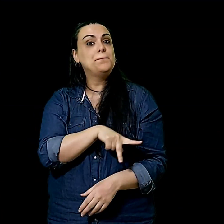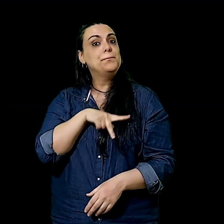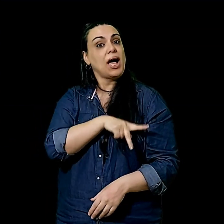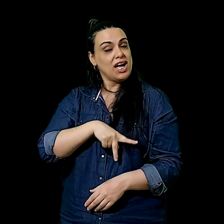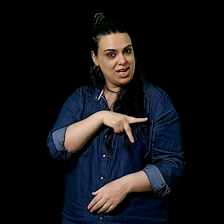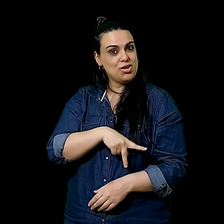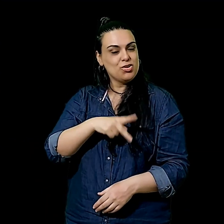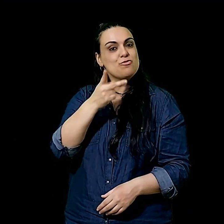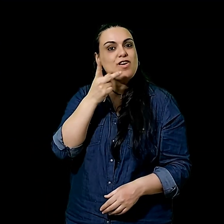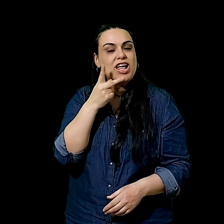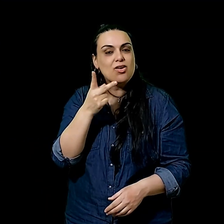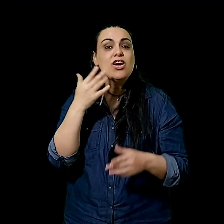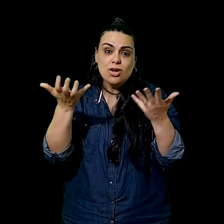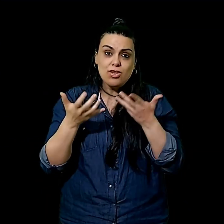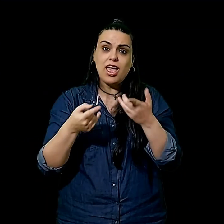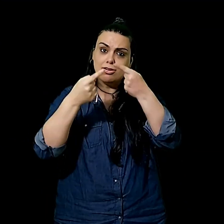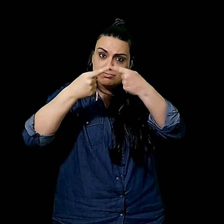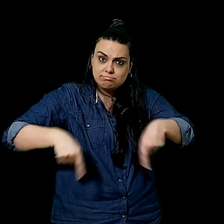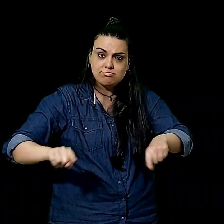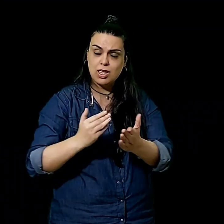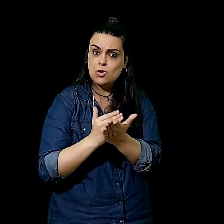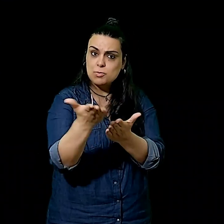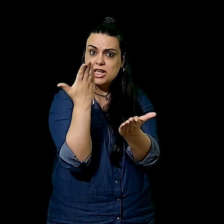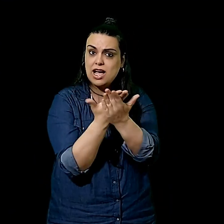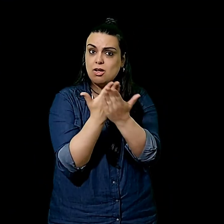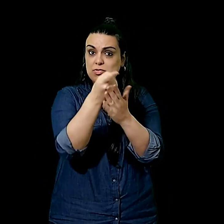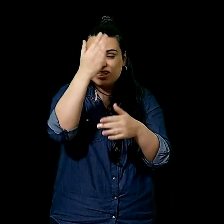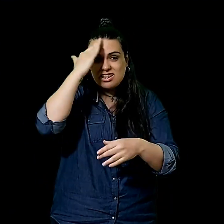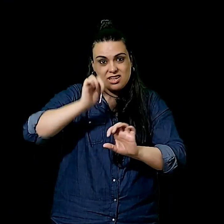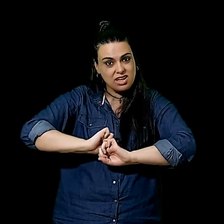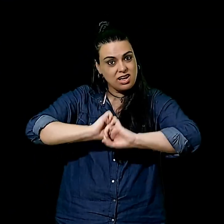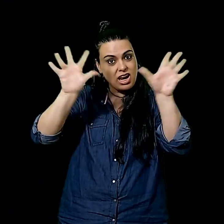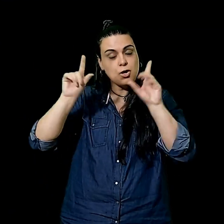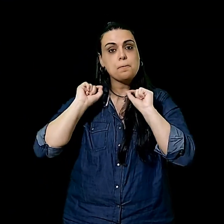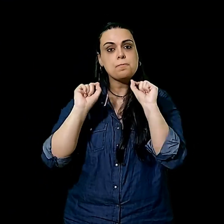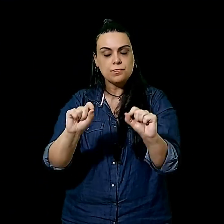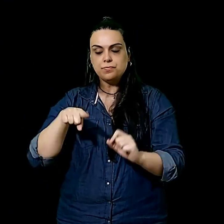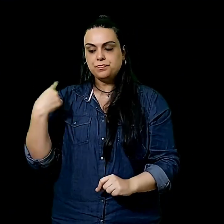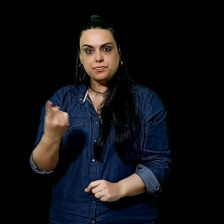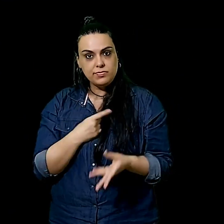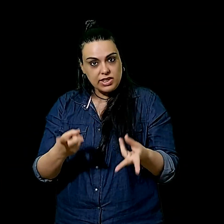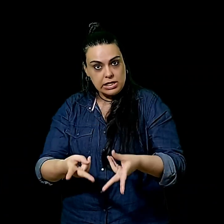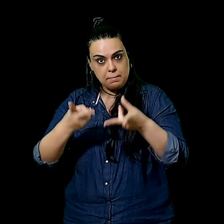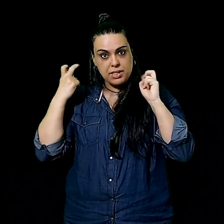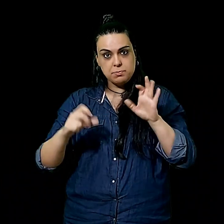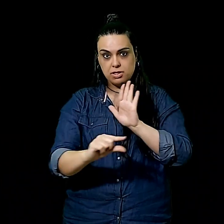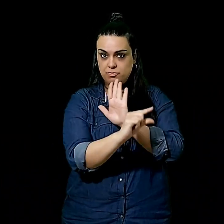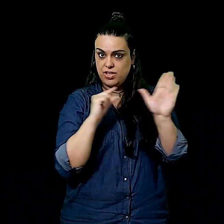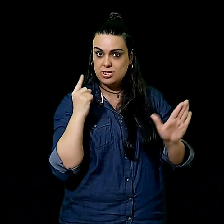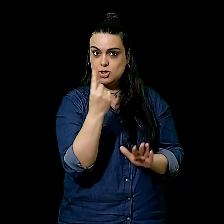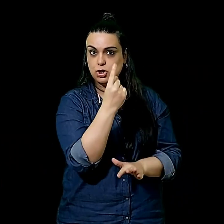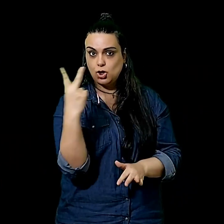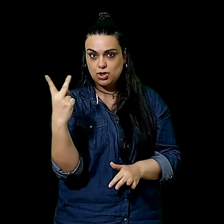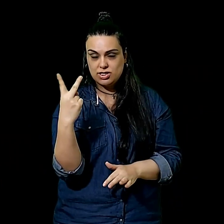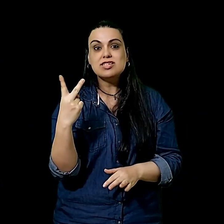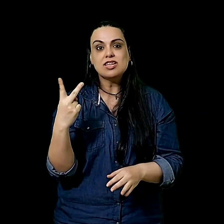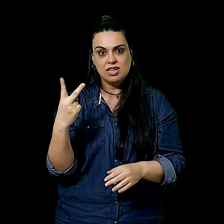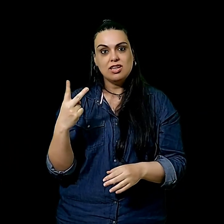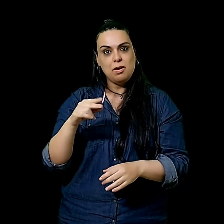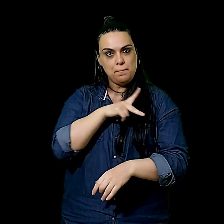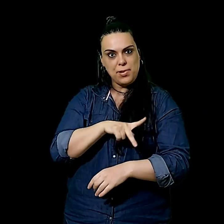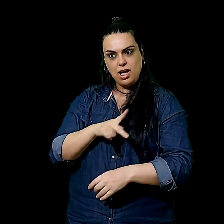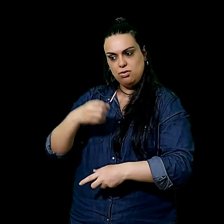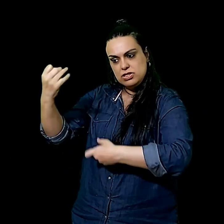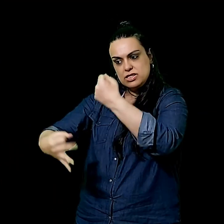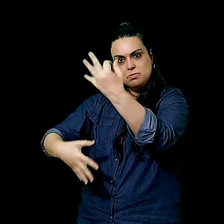coisa que é isso que eu quero inaugurar a introdução da aula de hoje para você entender. Que de acordo com o que nós observamos aqui no verso 12, quando ele fala a